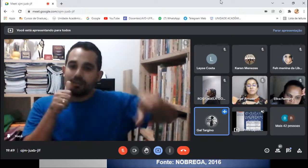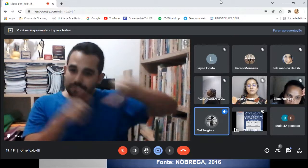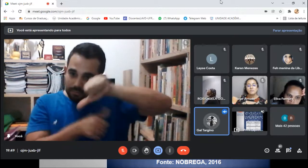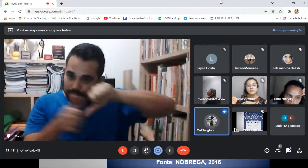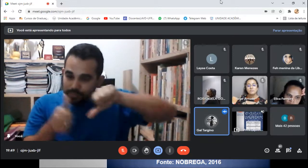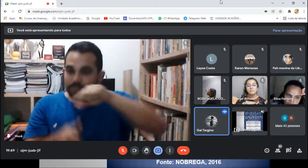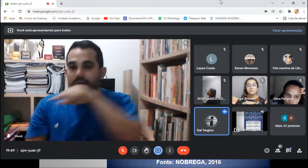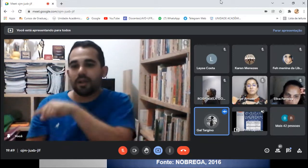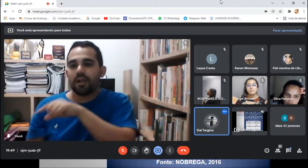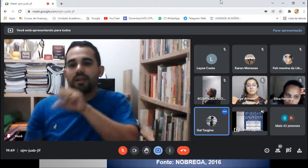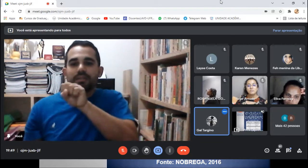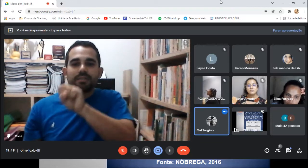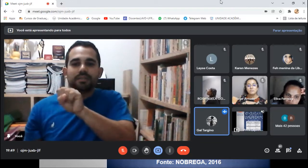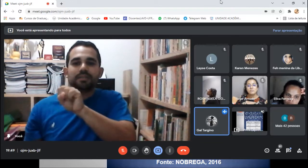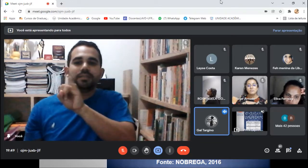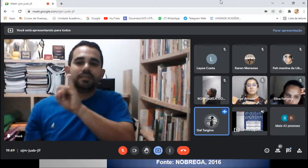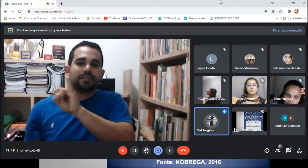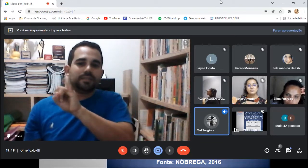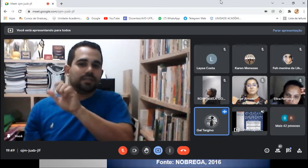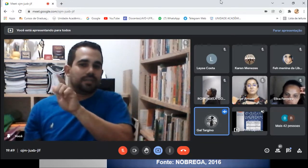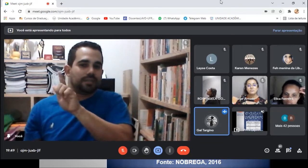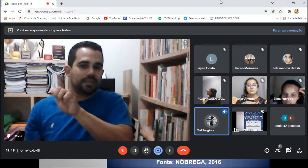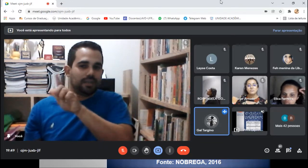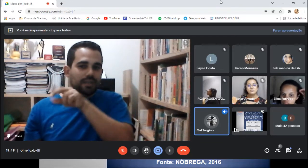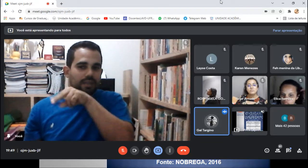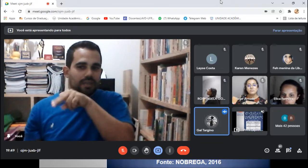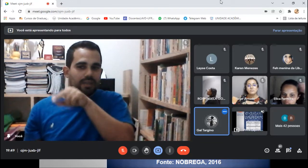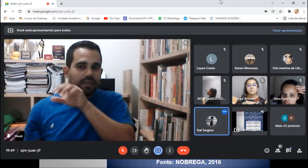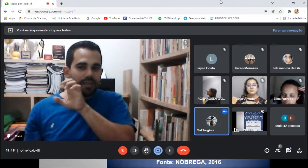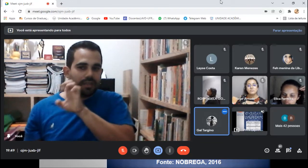Signética, então. Signética é uma mudança, né?